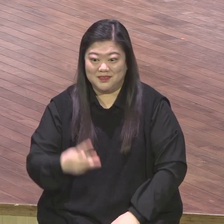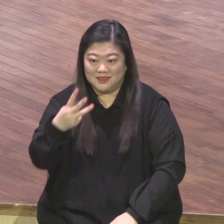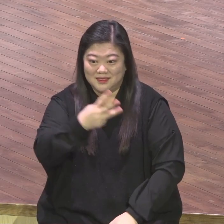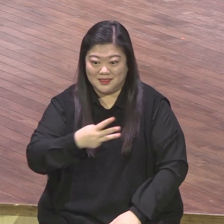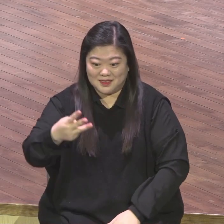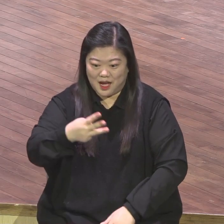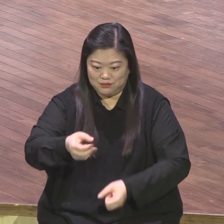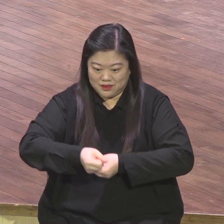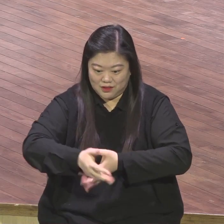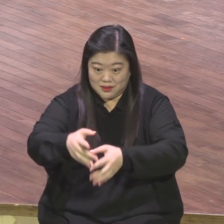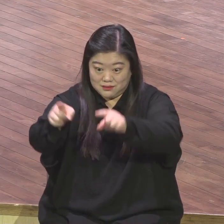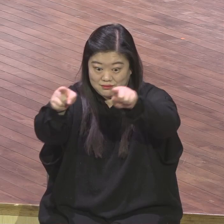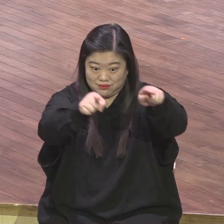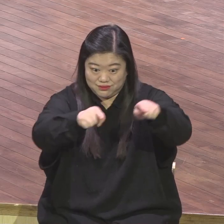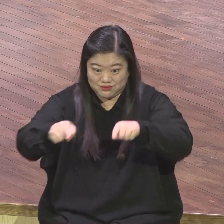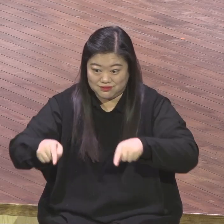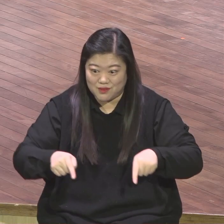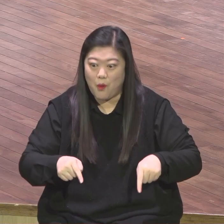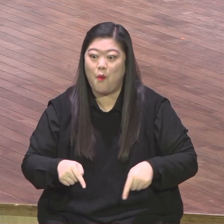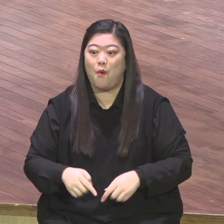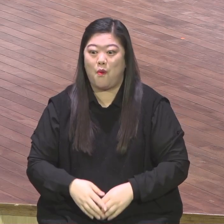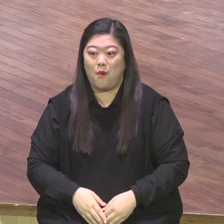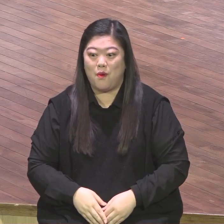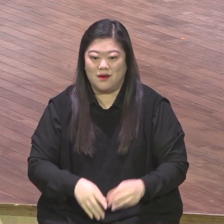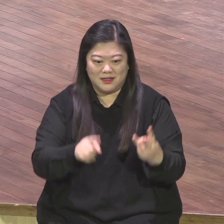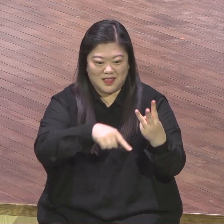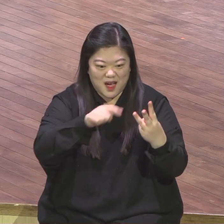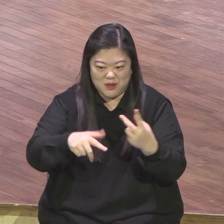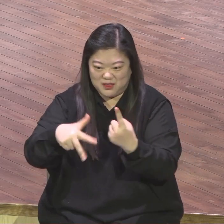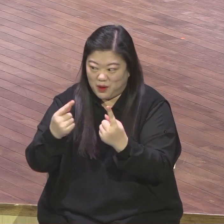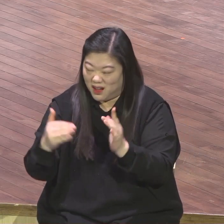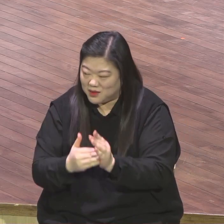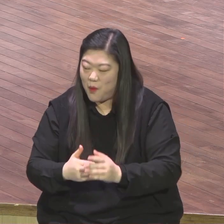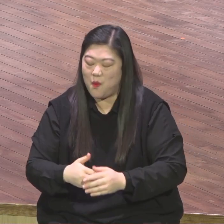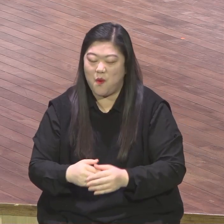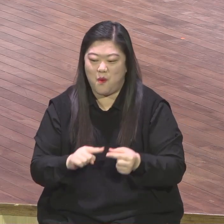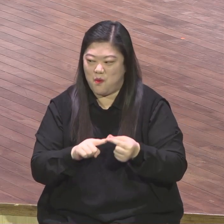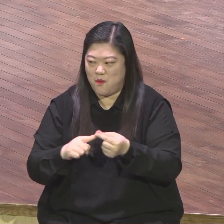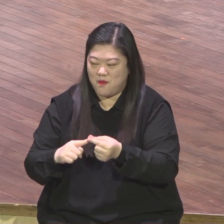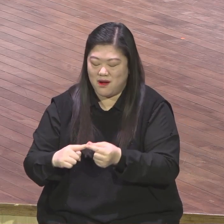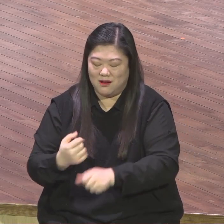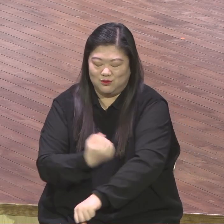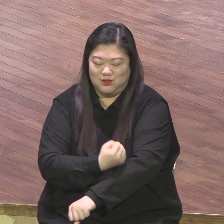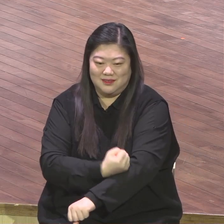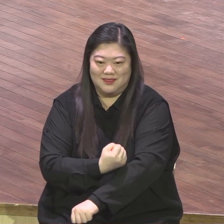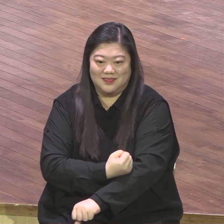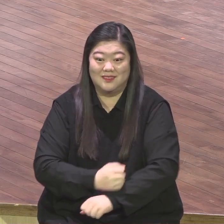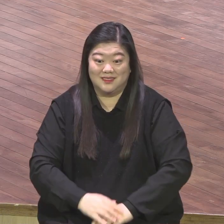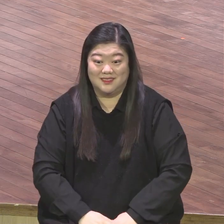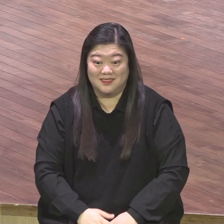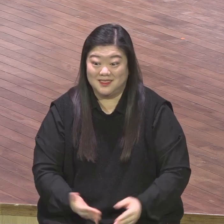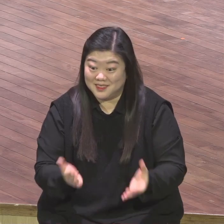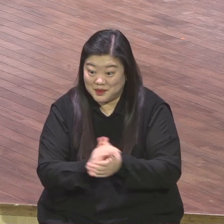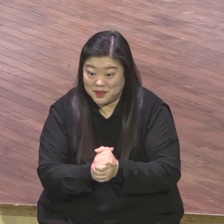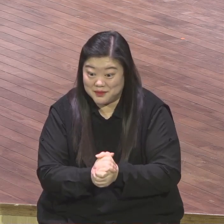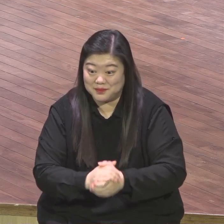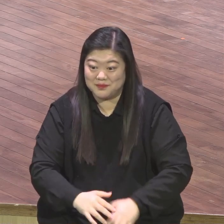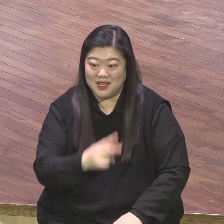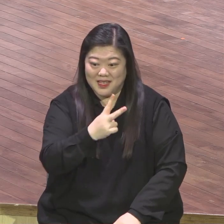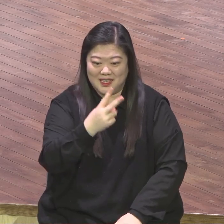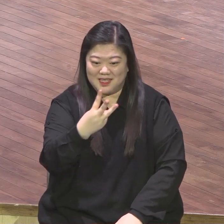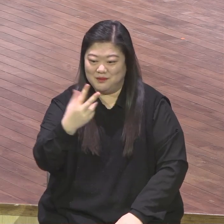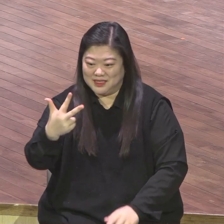7일 밤도 금강산에 3.1조 아멘. 수다뜸한 운동 아멘. 2.3.7